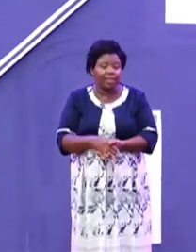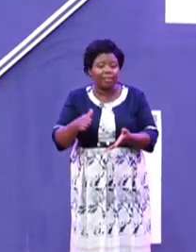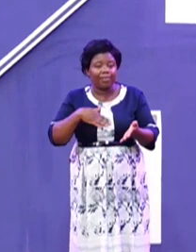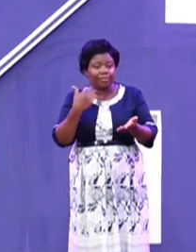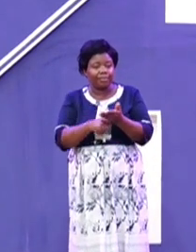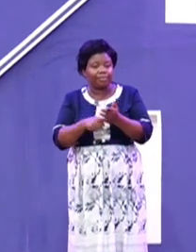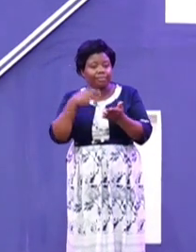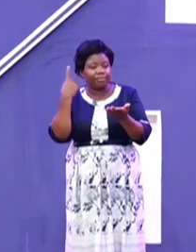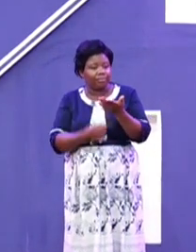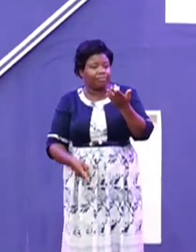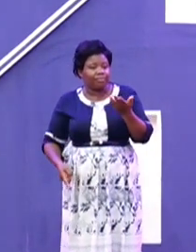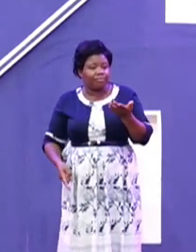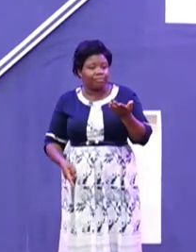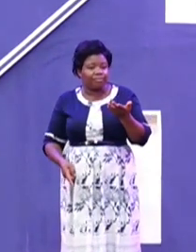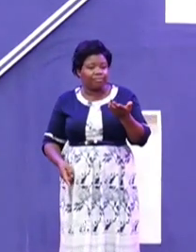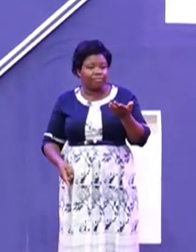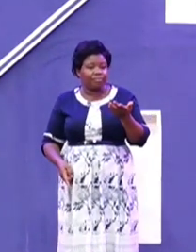ekimbonyabonya that nti